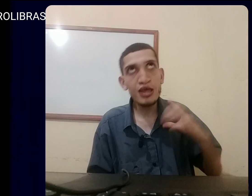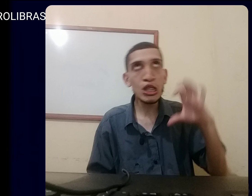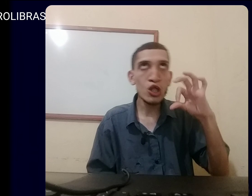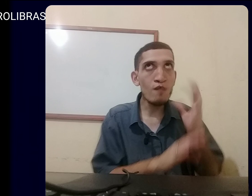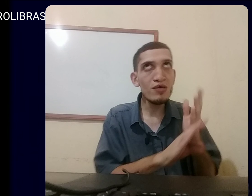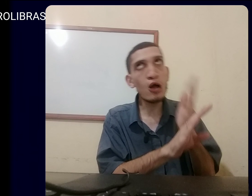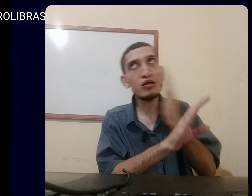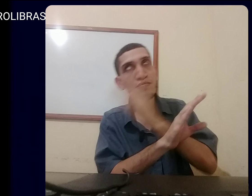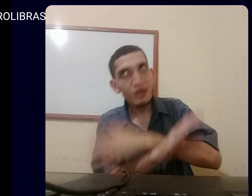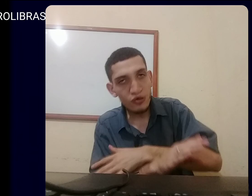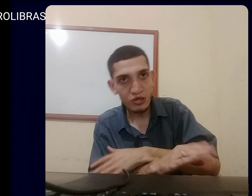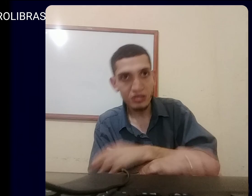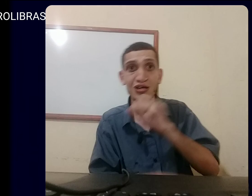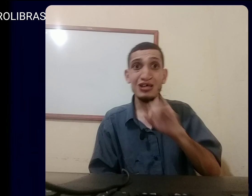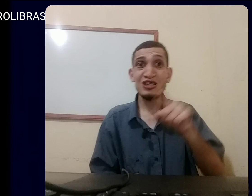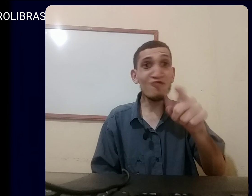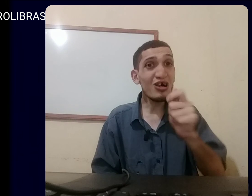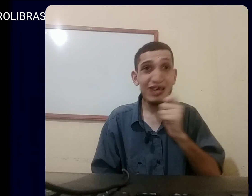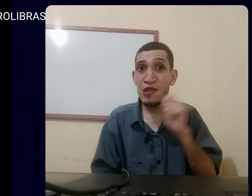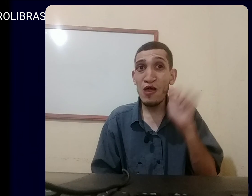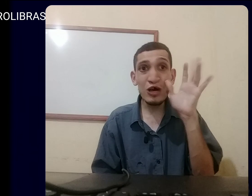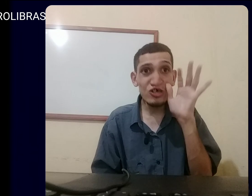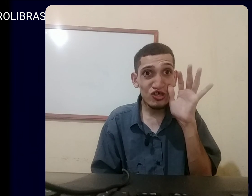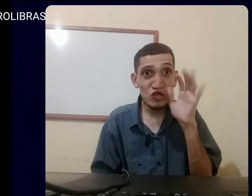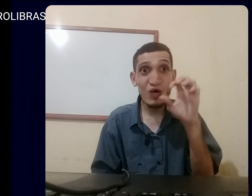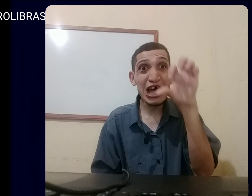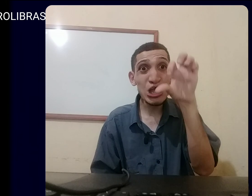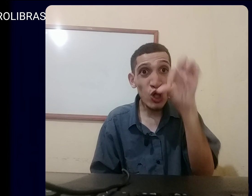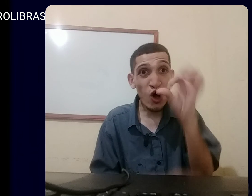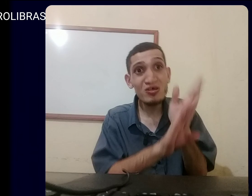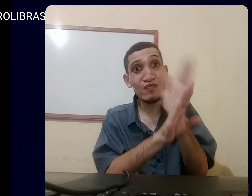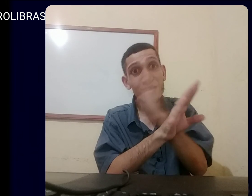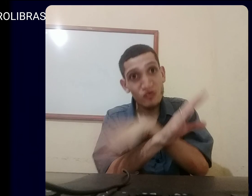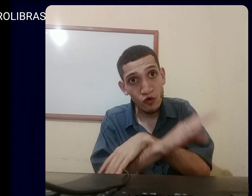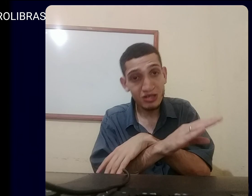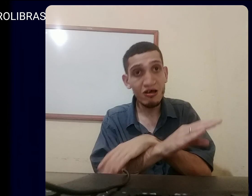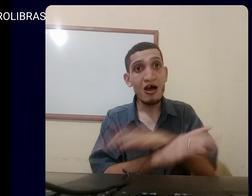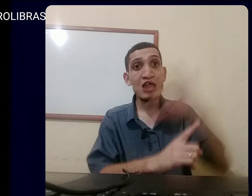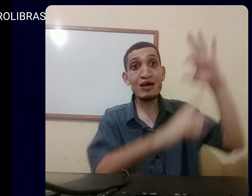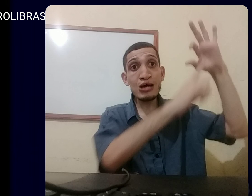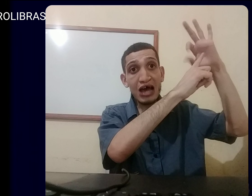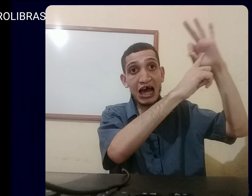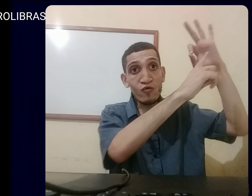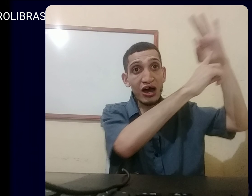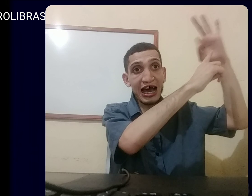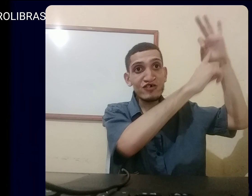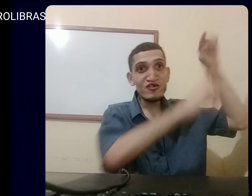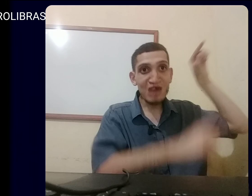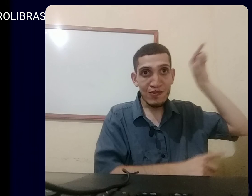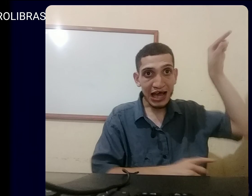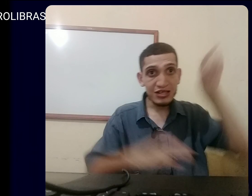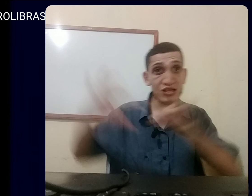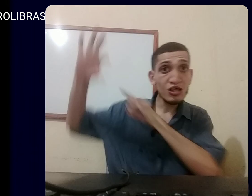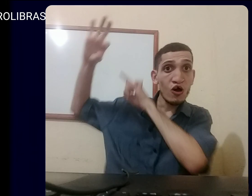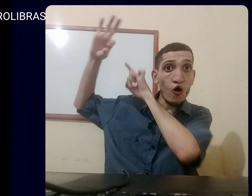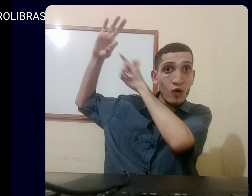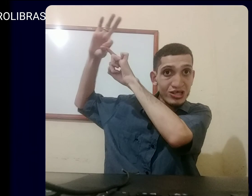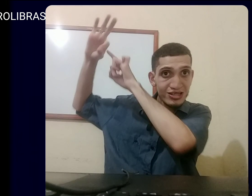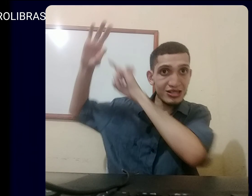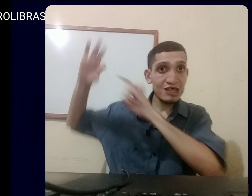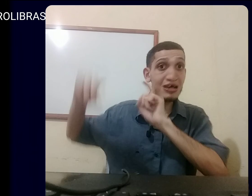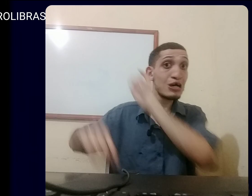tem 9 aulas anteriores, se você ainda não assistiu as 9 anteriores, você vai clicar no caso que vai estar aqui